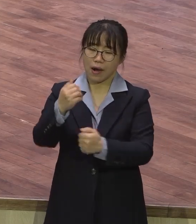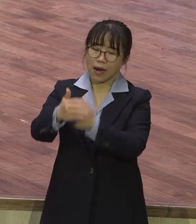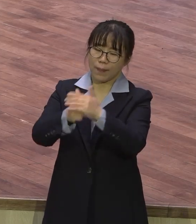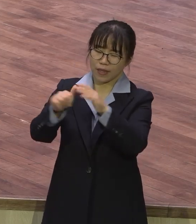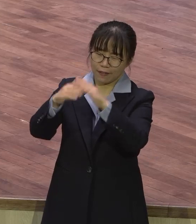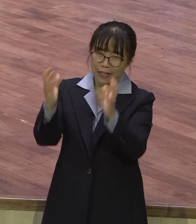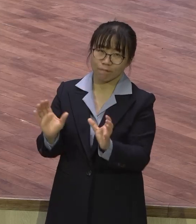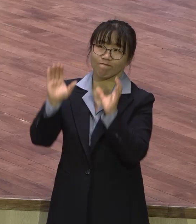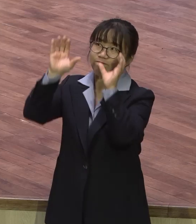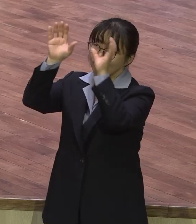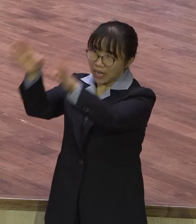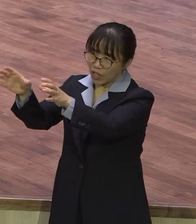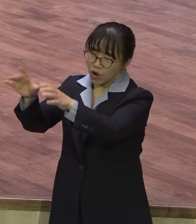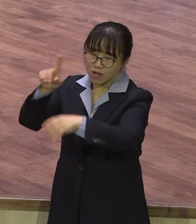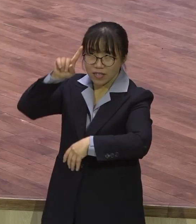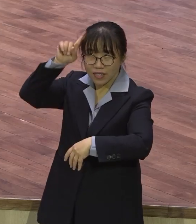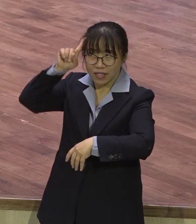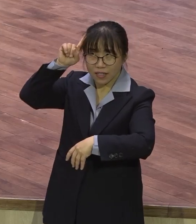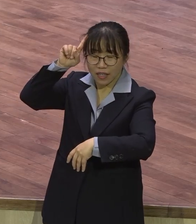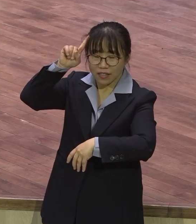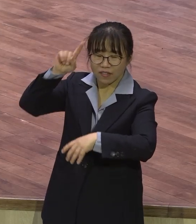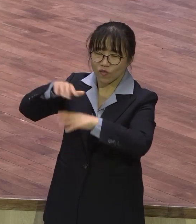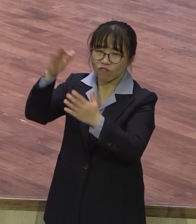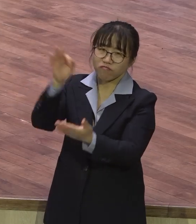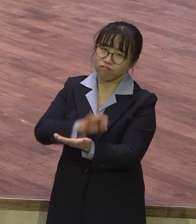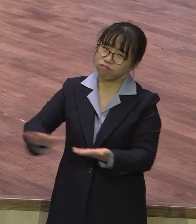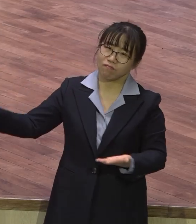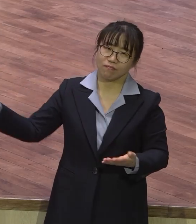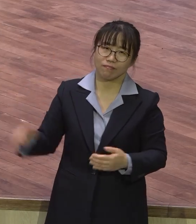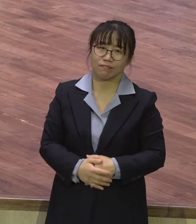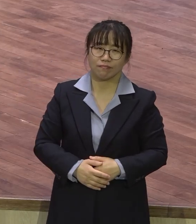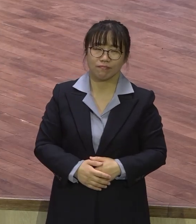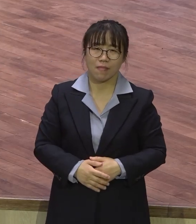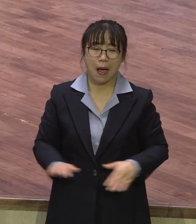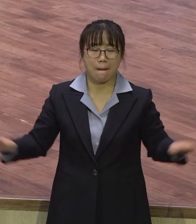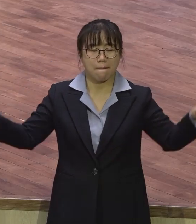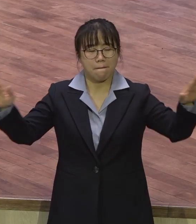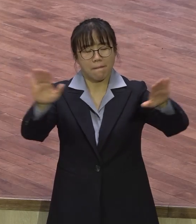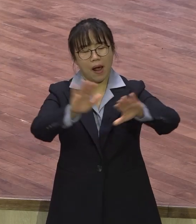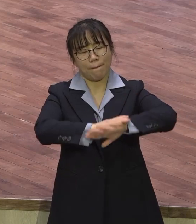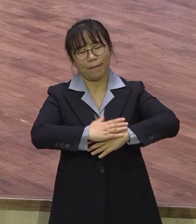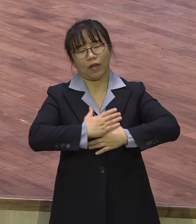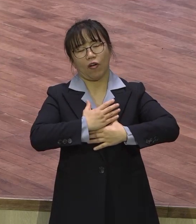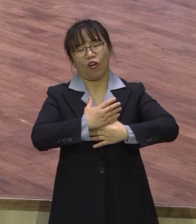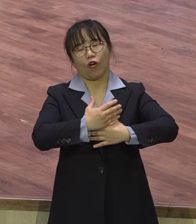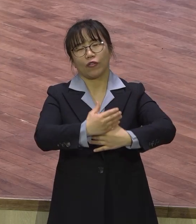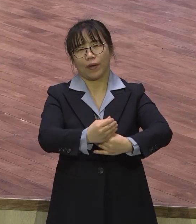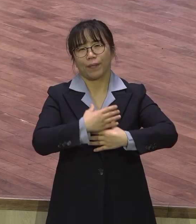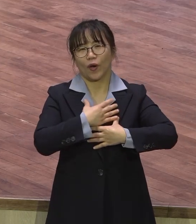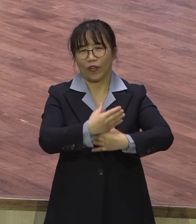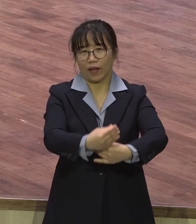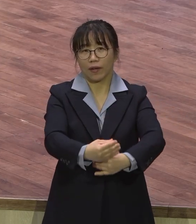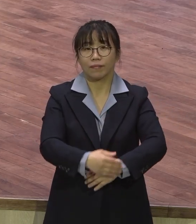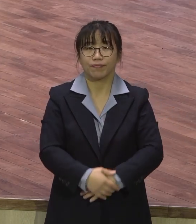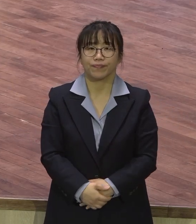스트레스가 있습니까 무슨 염려 겪기에서 밤잠 못달 일이 뭐가 있어요 마음의 편안 마음의 즐거움 양약이라